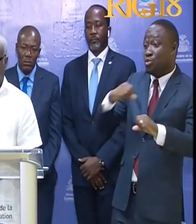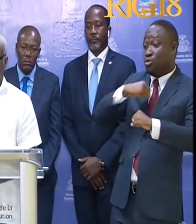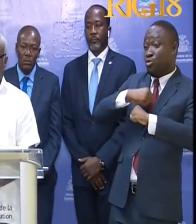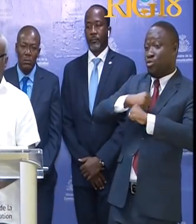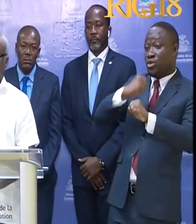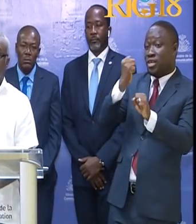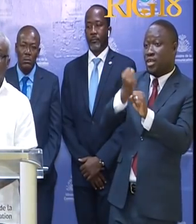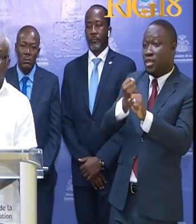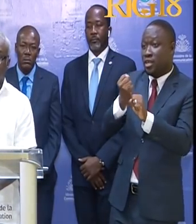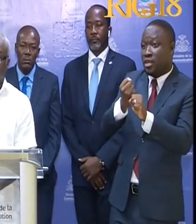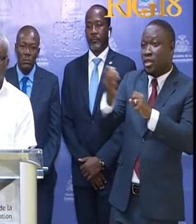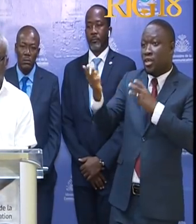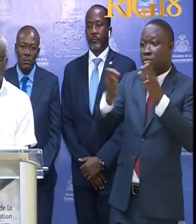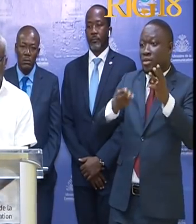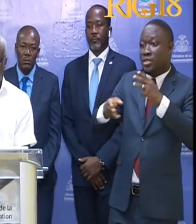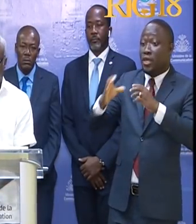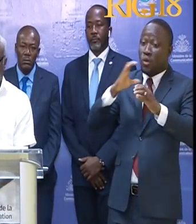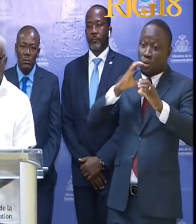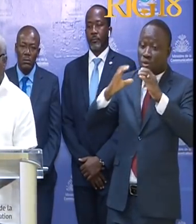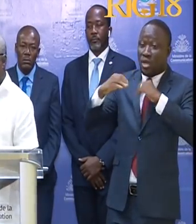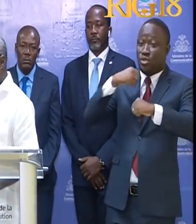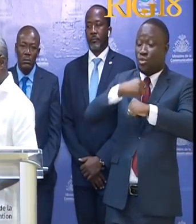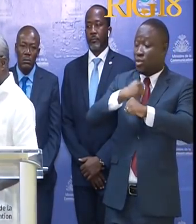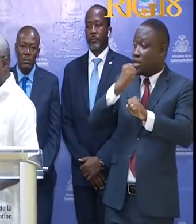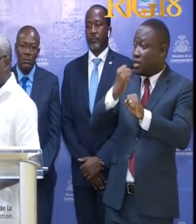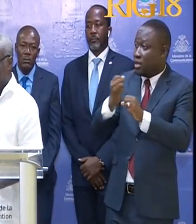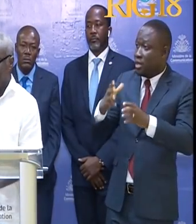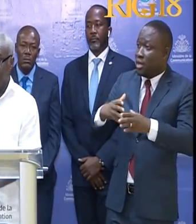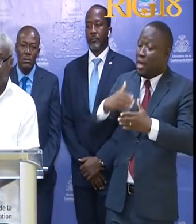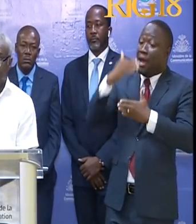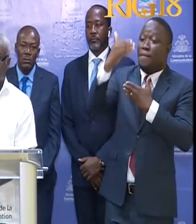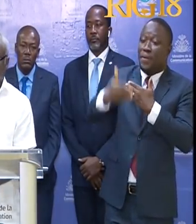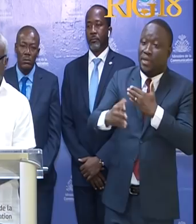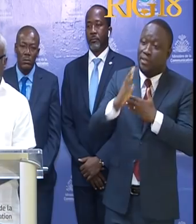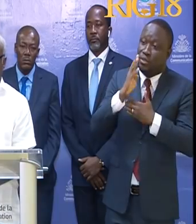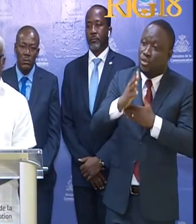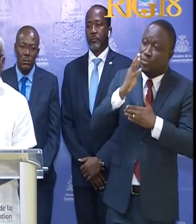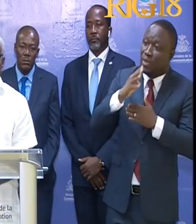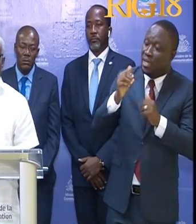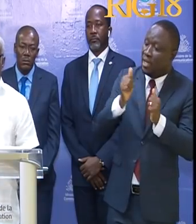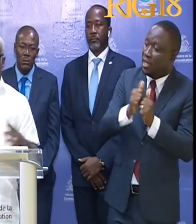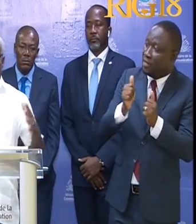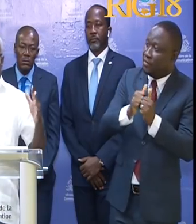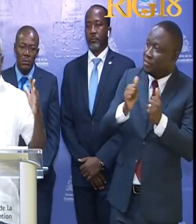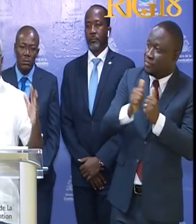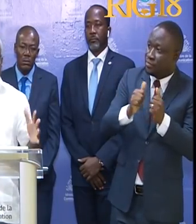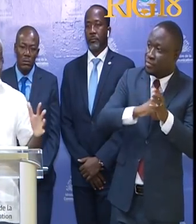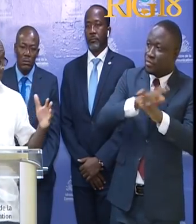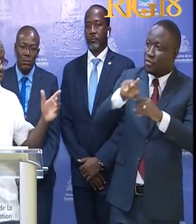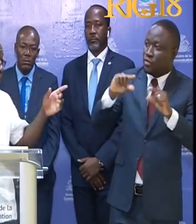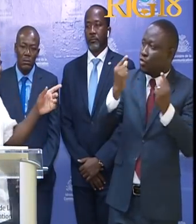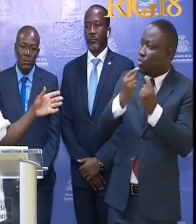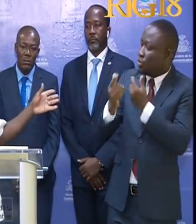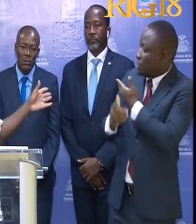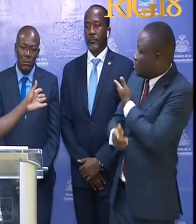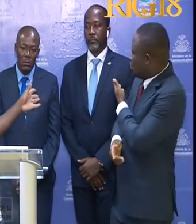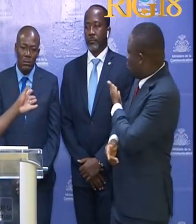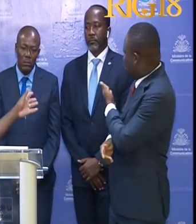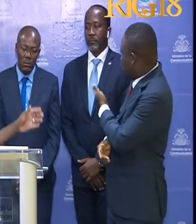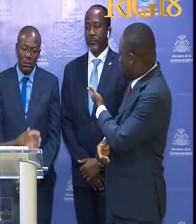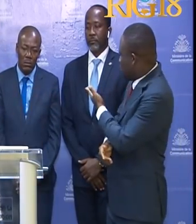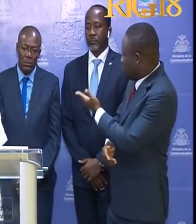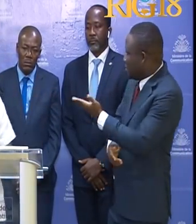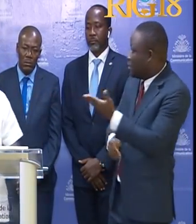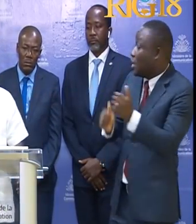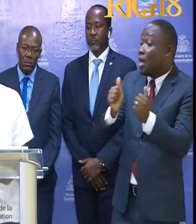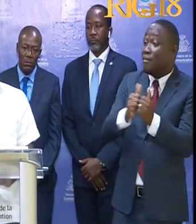créé le ministère de la Culture et de la Communication après conseil avec ces entités techniques, le secrétaire d'État à la